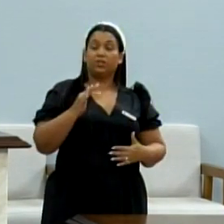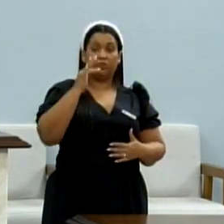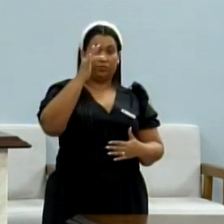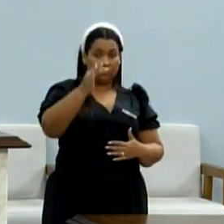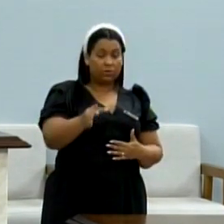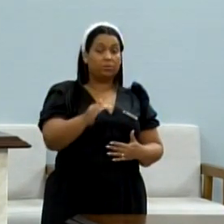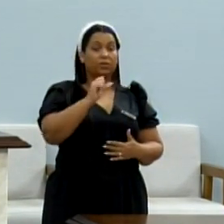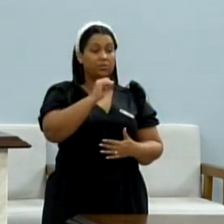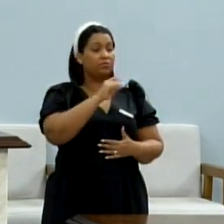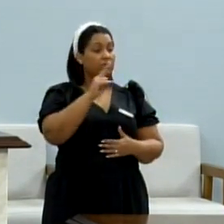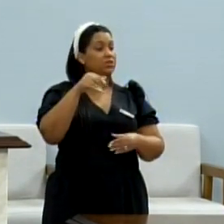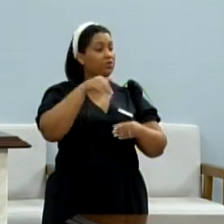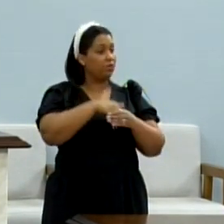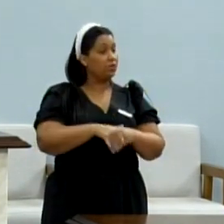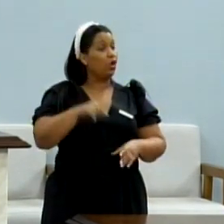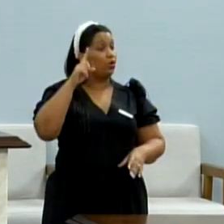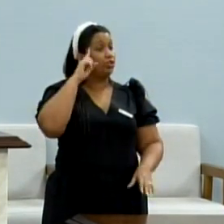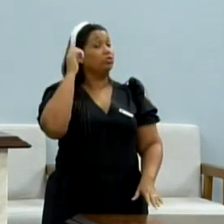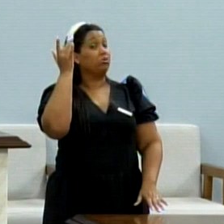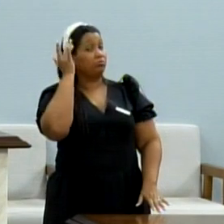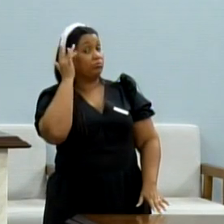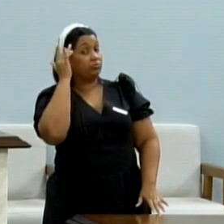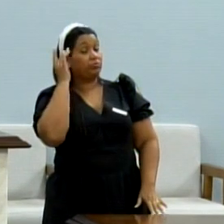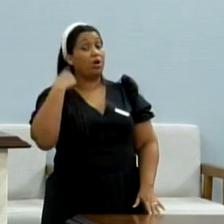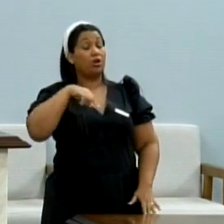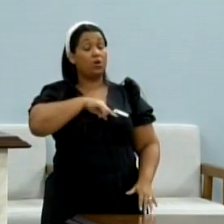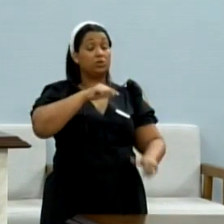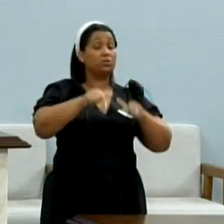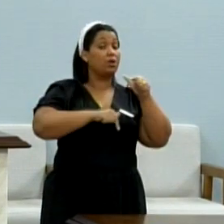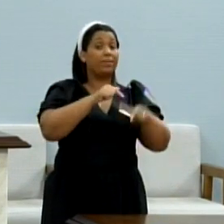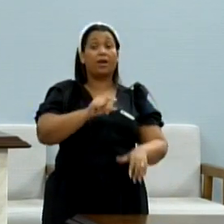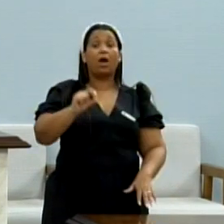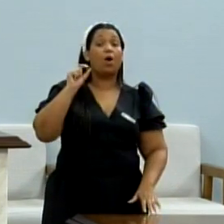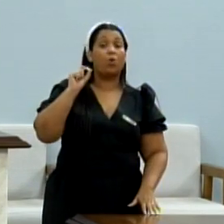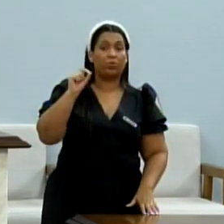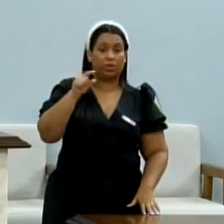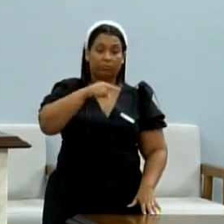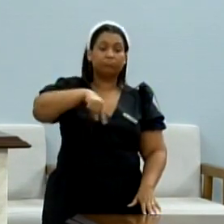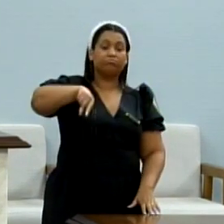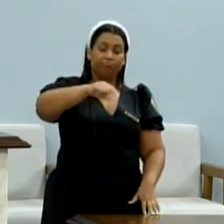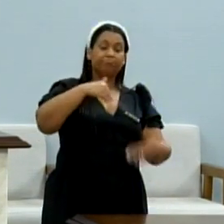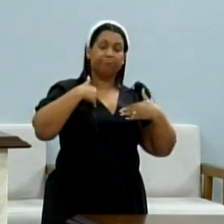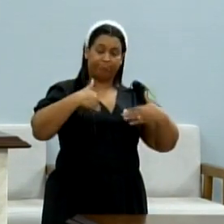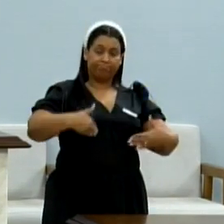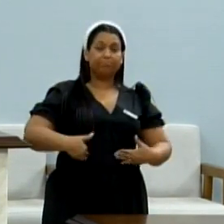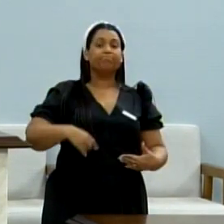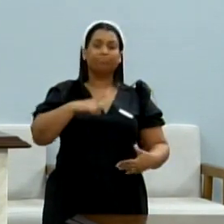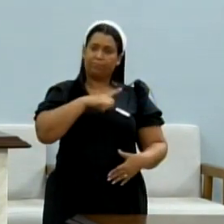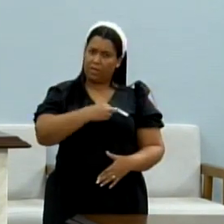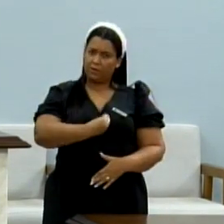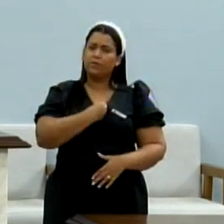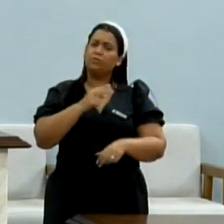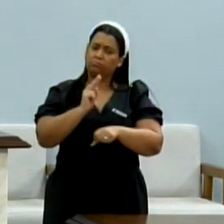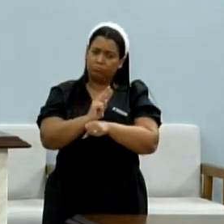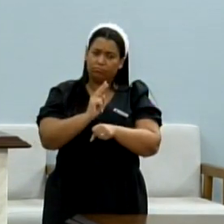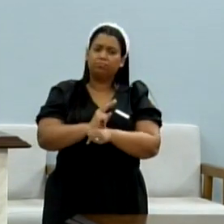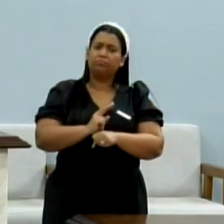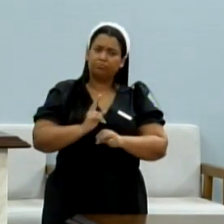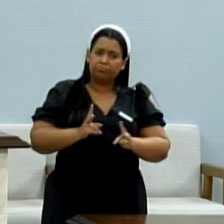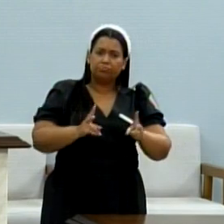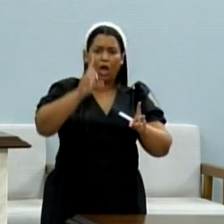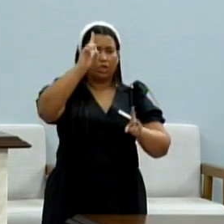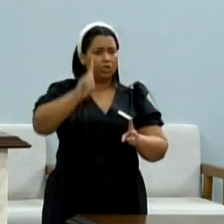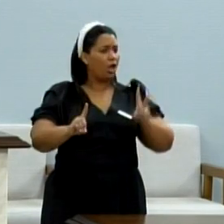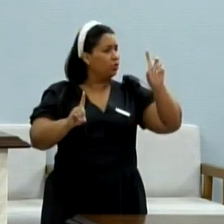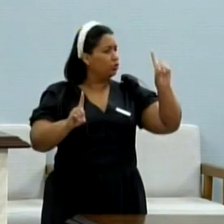for votar o dia da conscientização, porque é um dia para a gente trabalhar o quê? Que esses corpos existem, devem ser preservados e têm que ter os mesmos